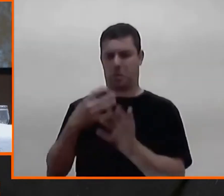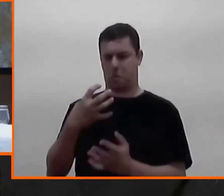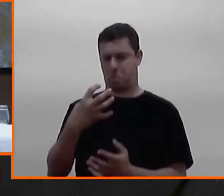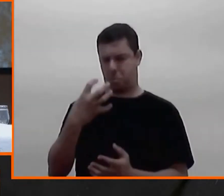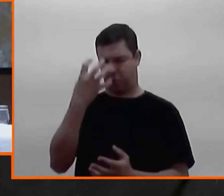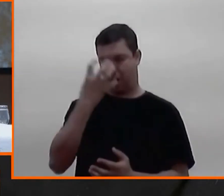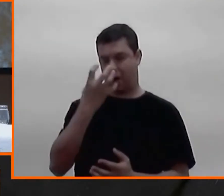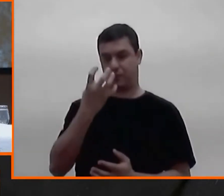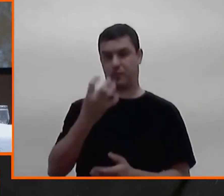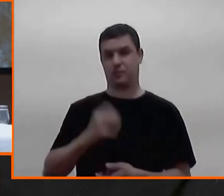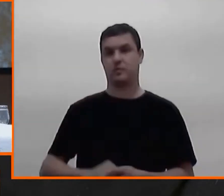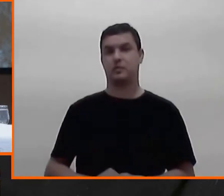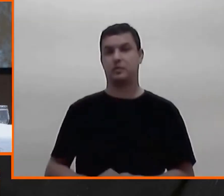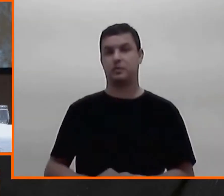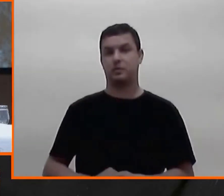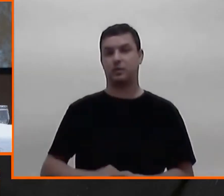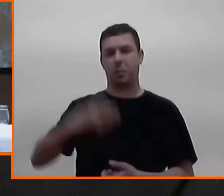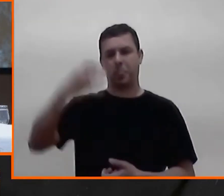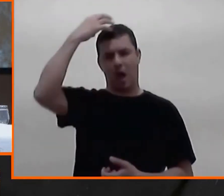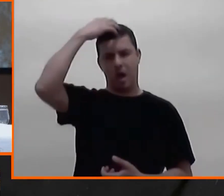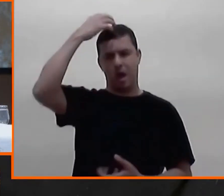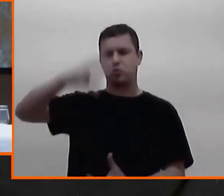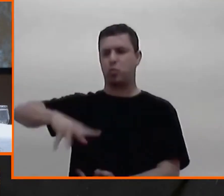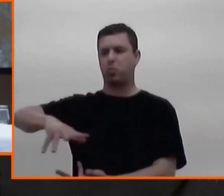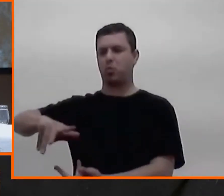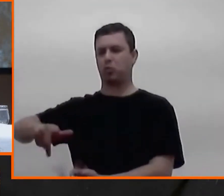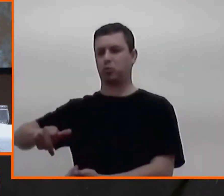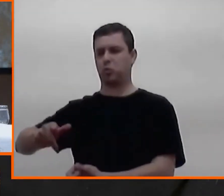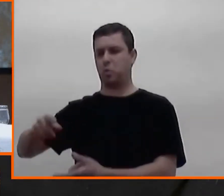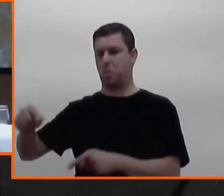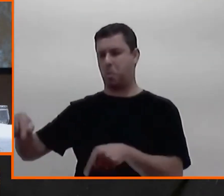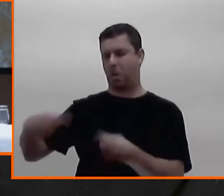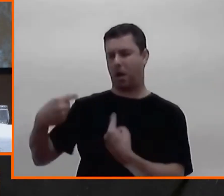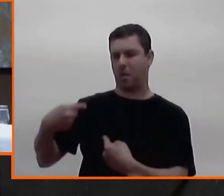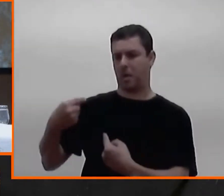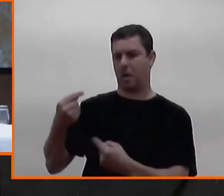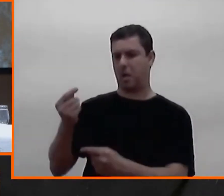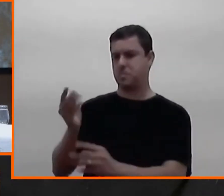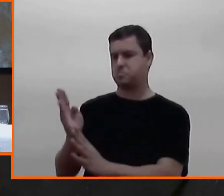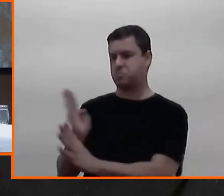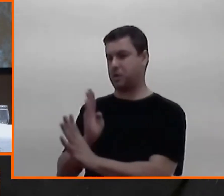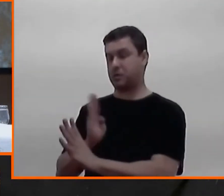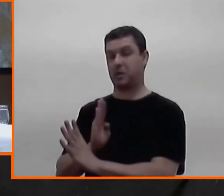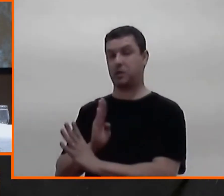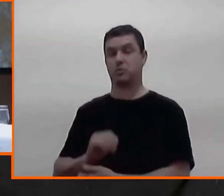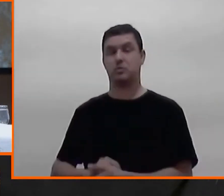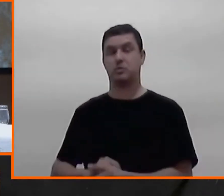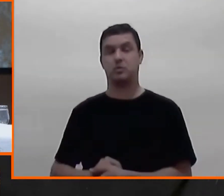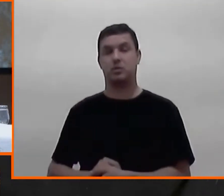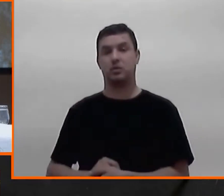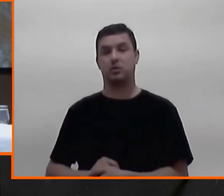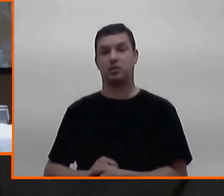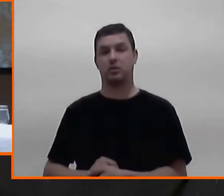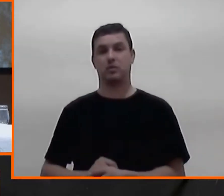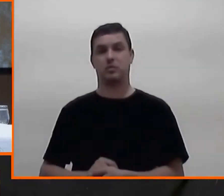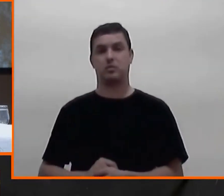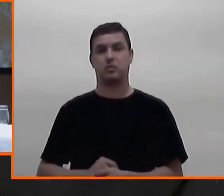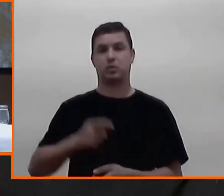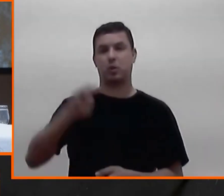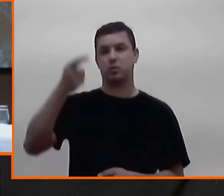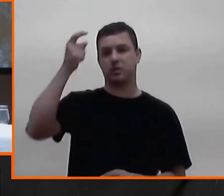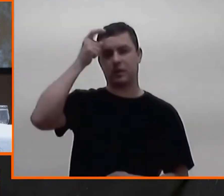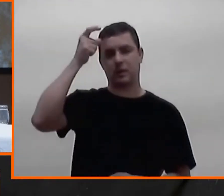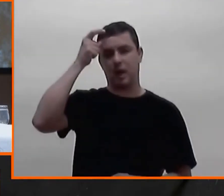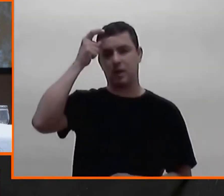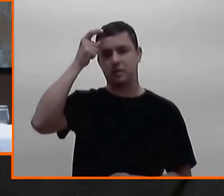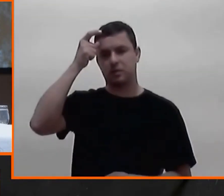da terra se levantam e os príncipes conspiram contra o Senhor e contra